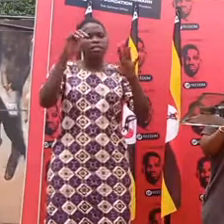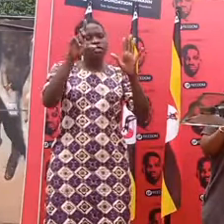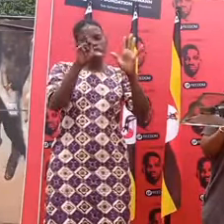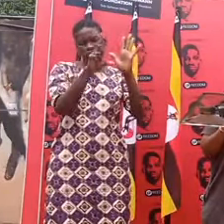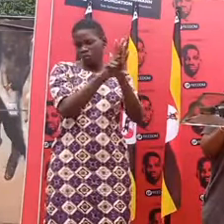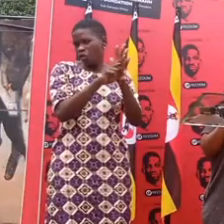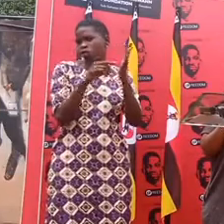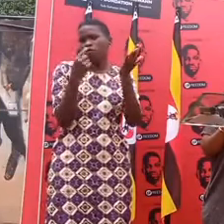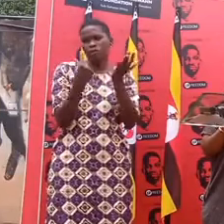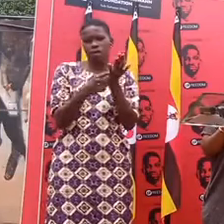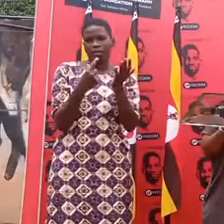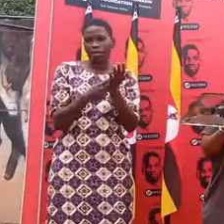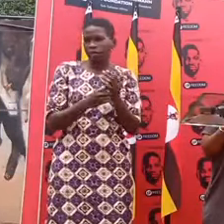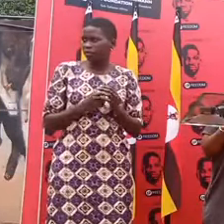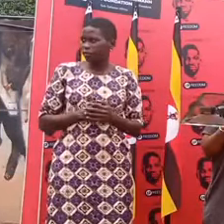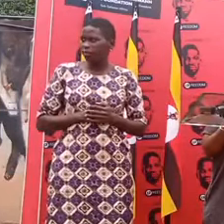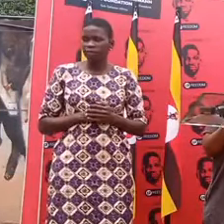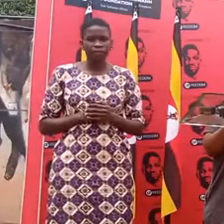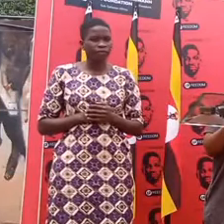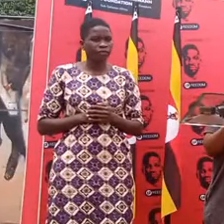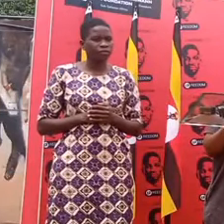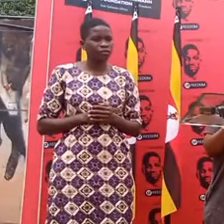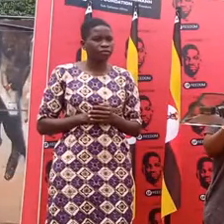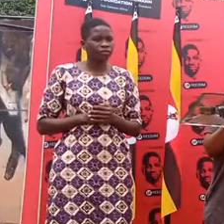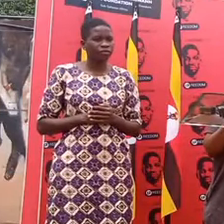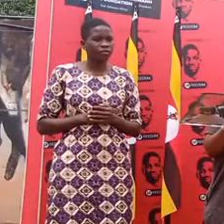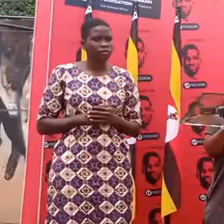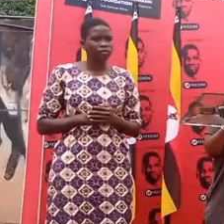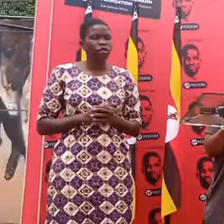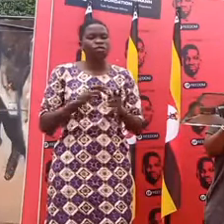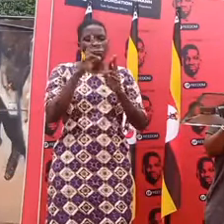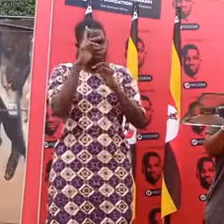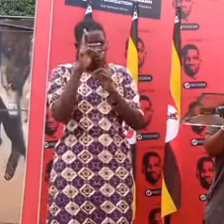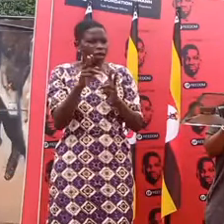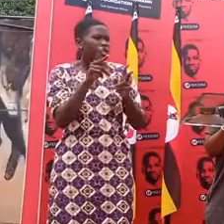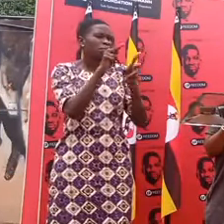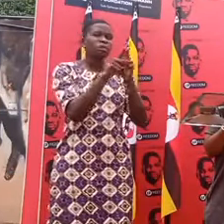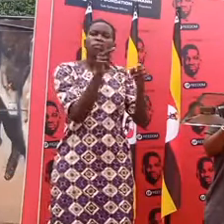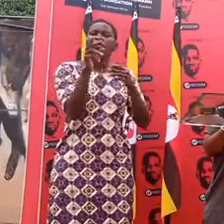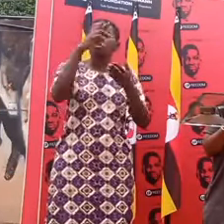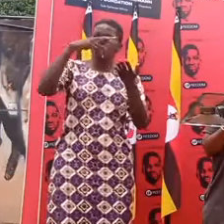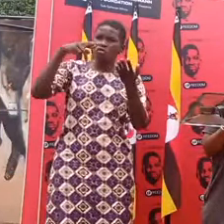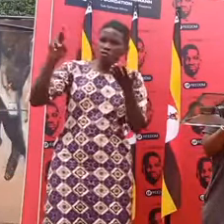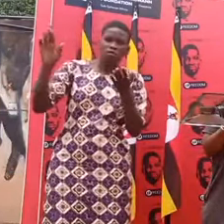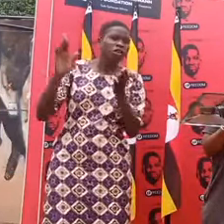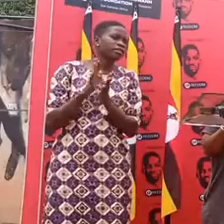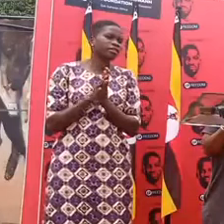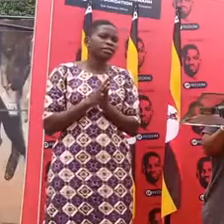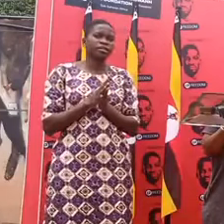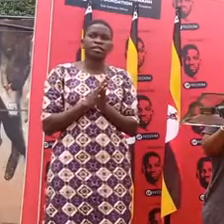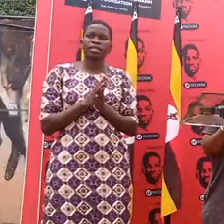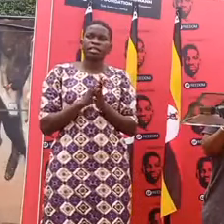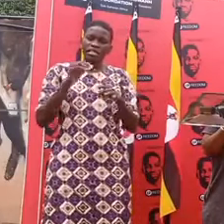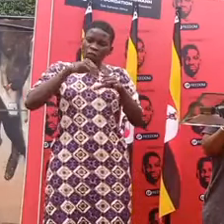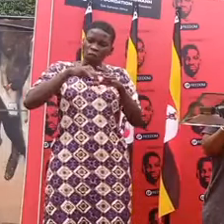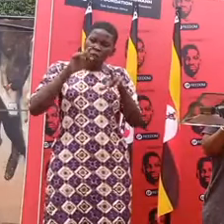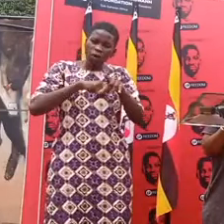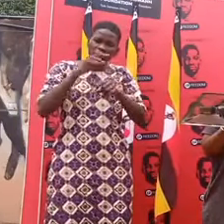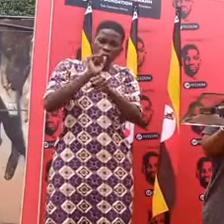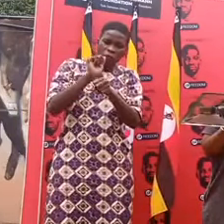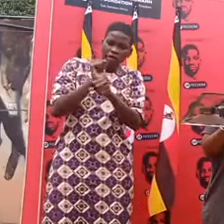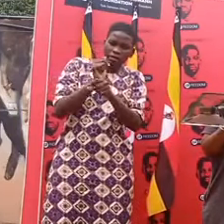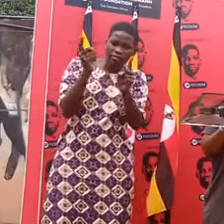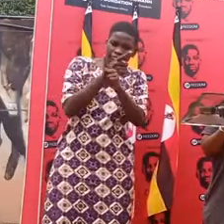agafi. Mwanga, nemu dembe liyaba. Nogo tu. Ngekole mili mjayo. Atema